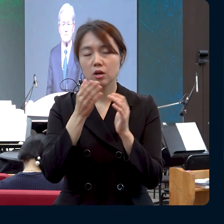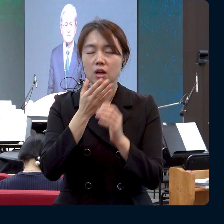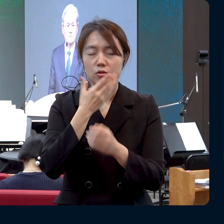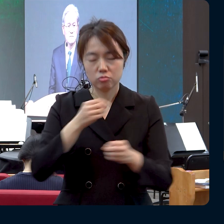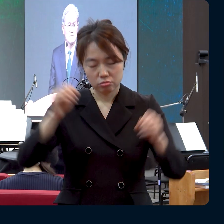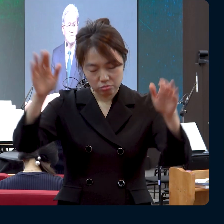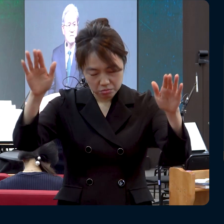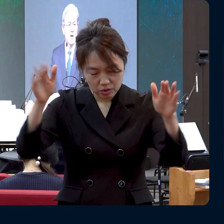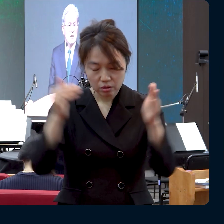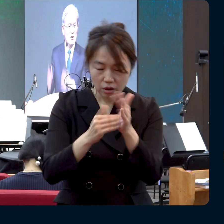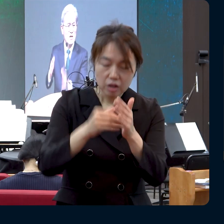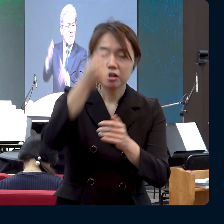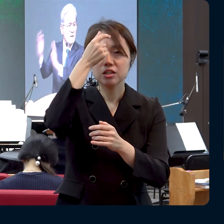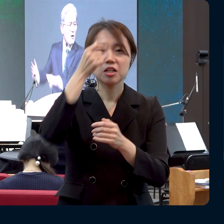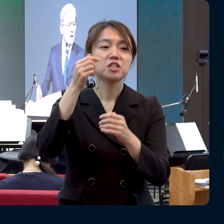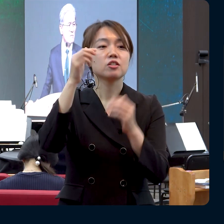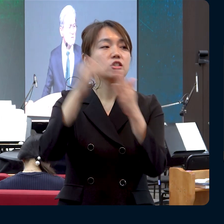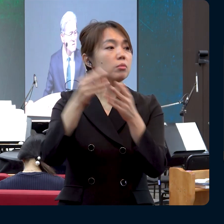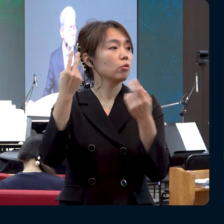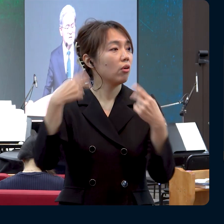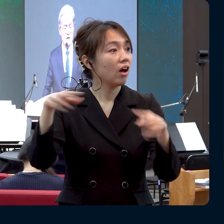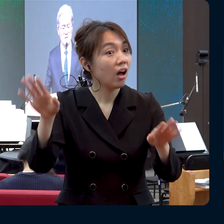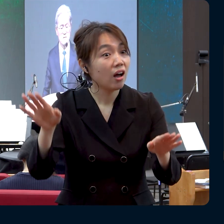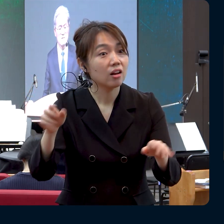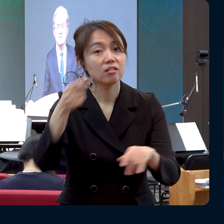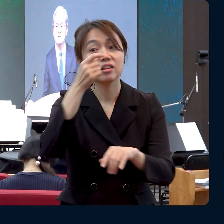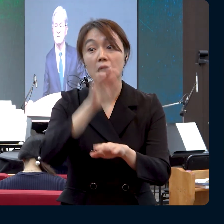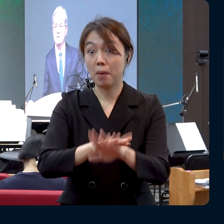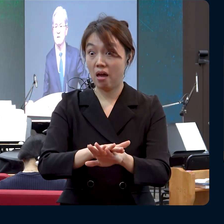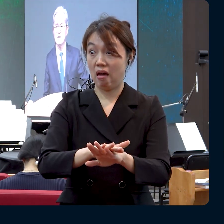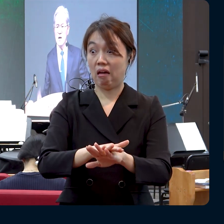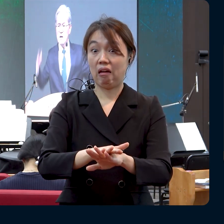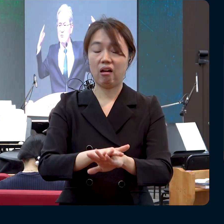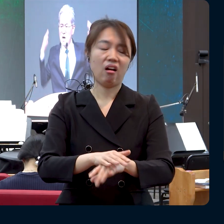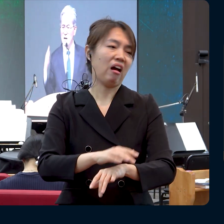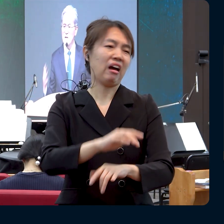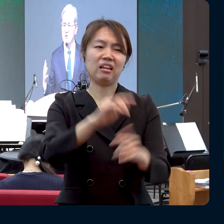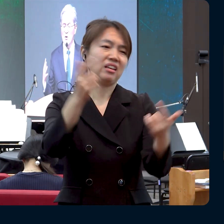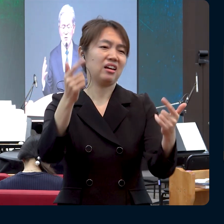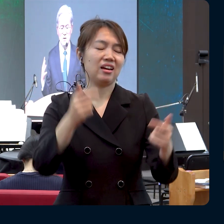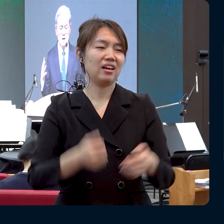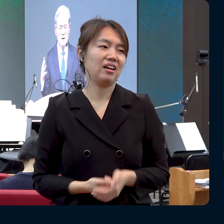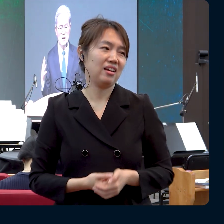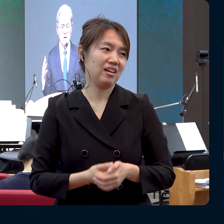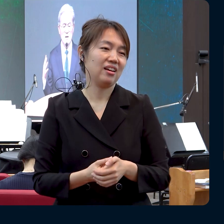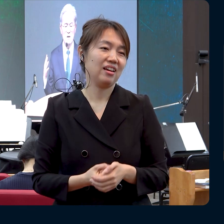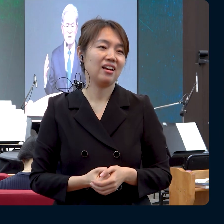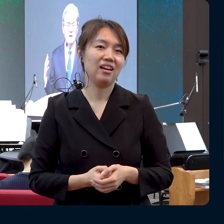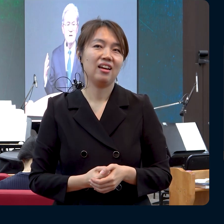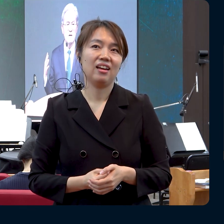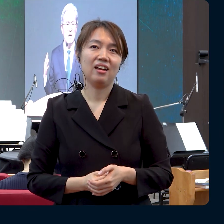아니에요. 그걸 예배했다고 말하면 큰일 납니다. 우리 안에는요,